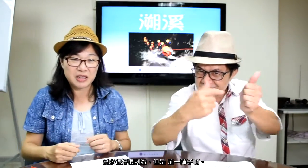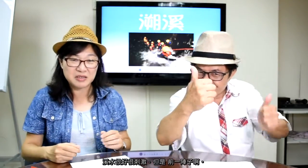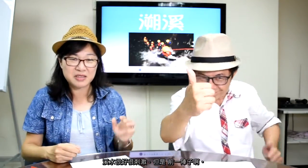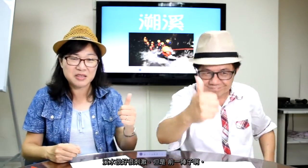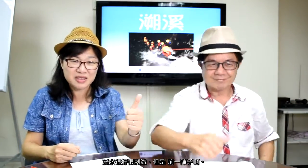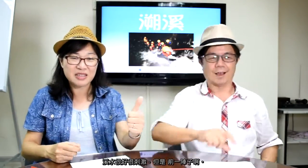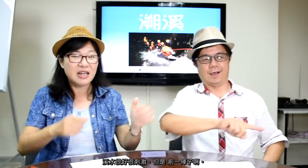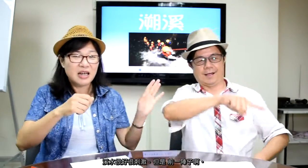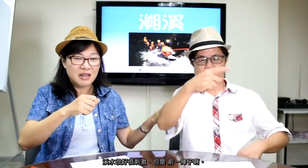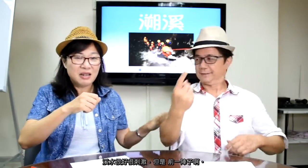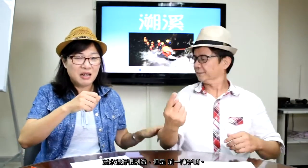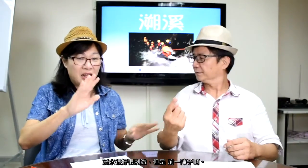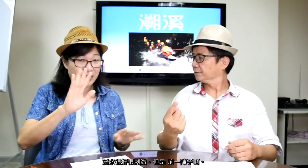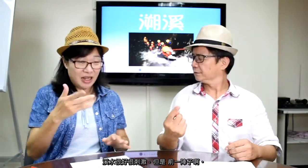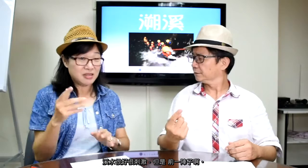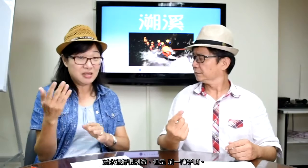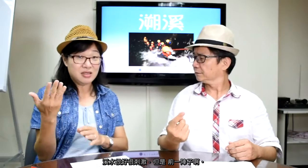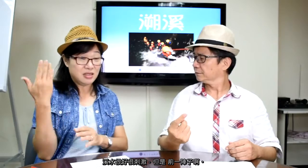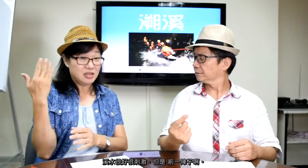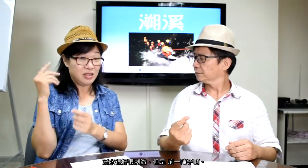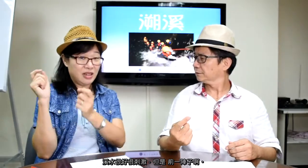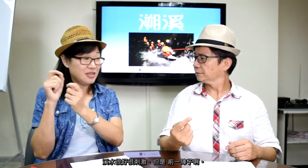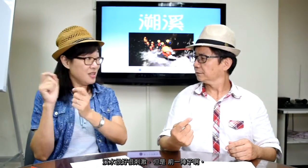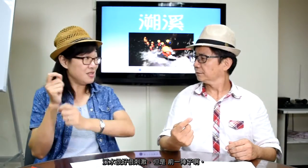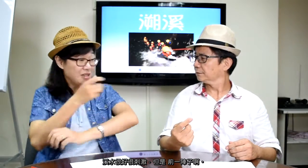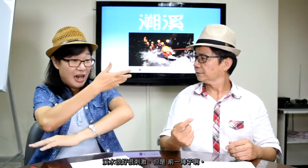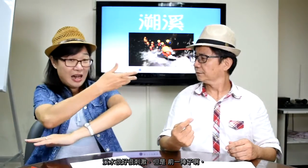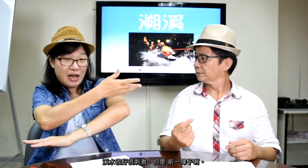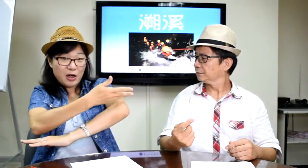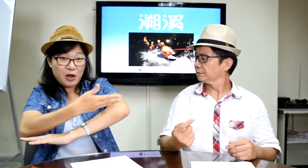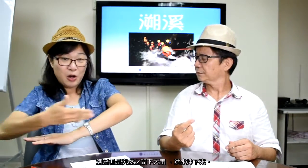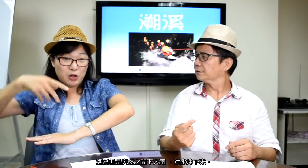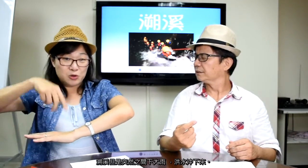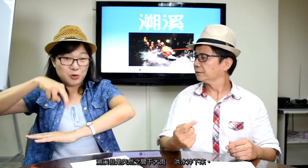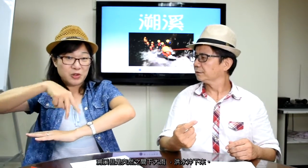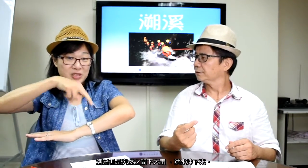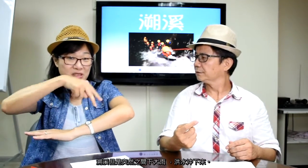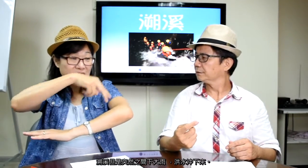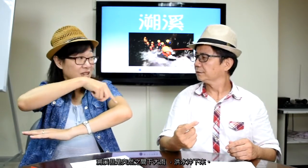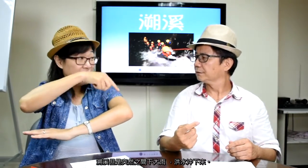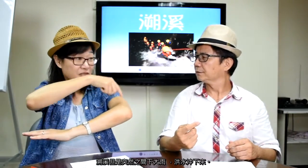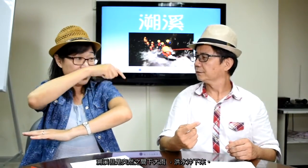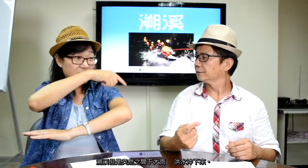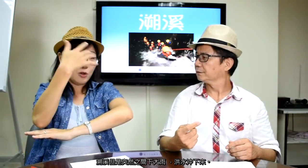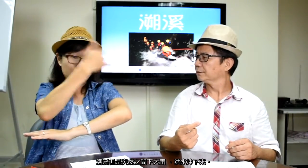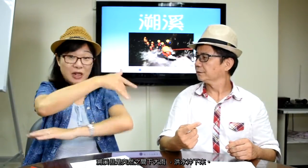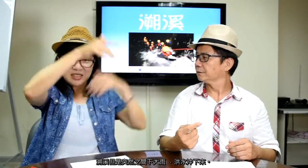很刺激。但是前一阵子啊，溯溪，然后但是忽然之